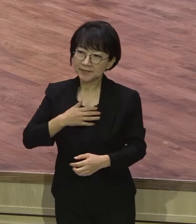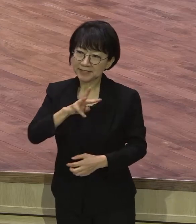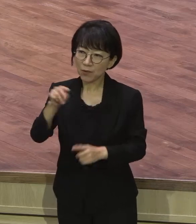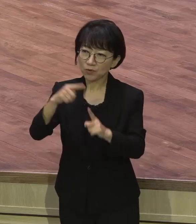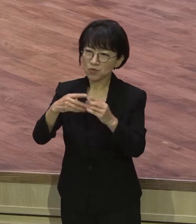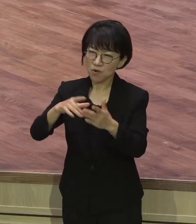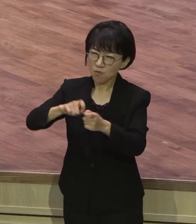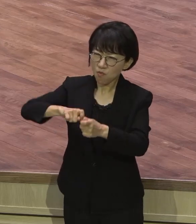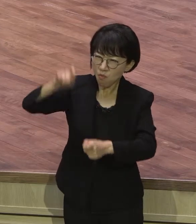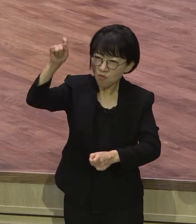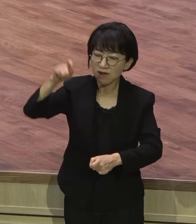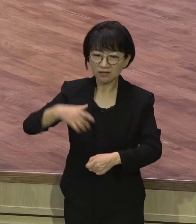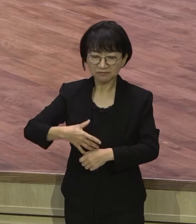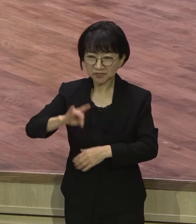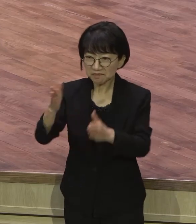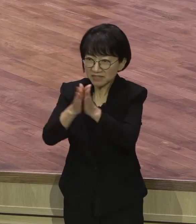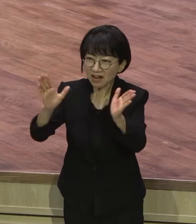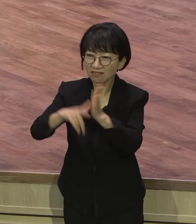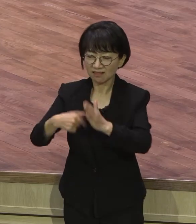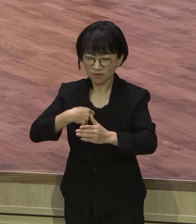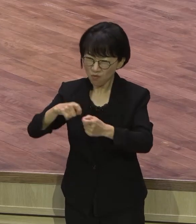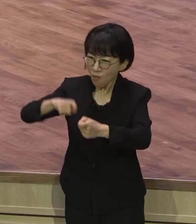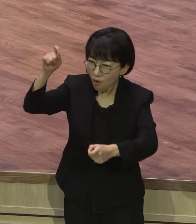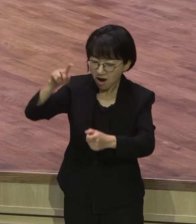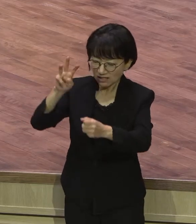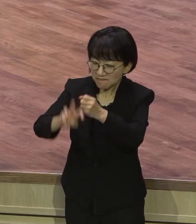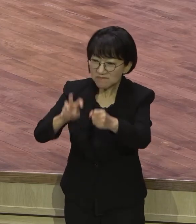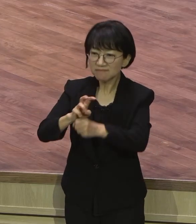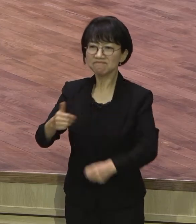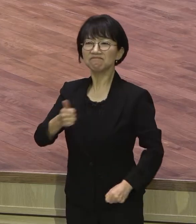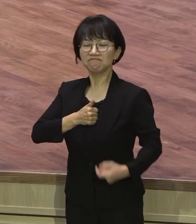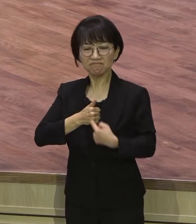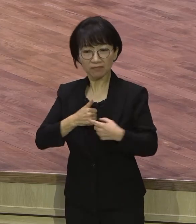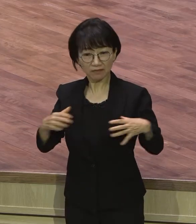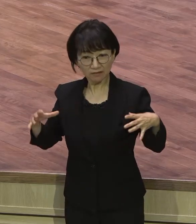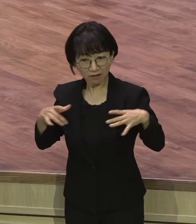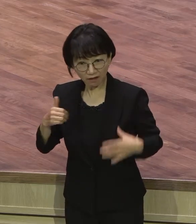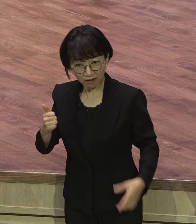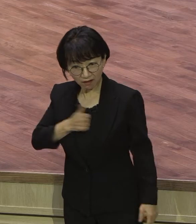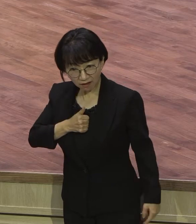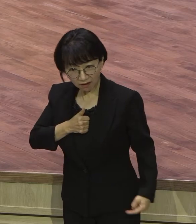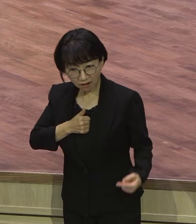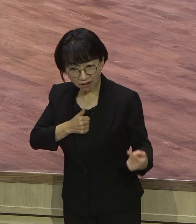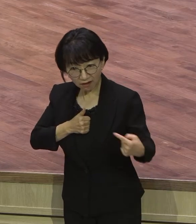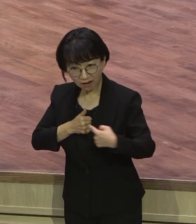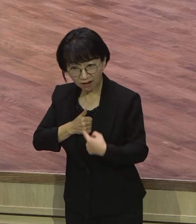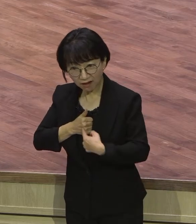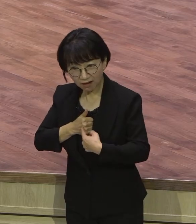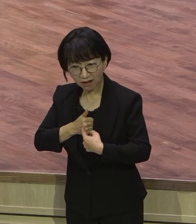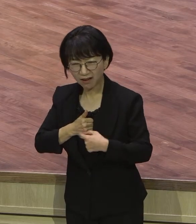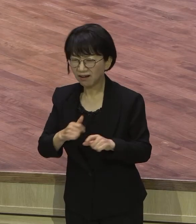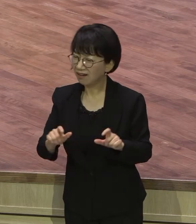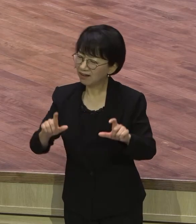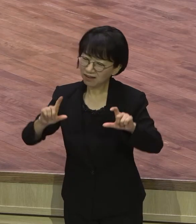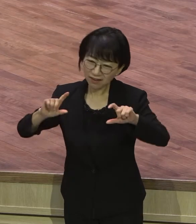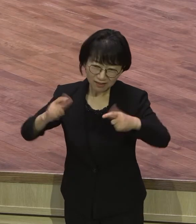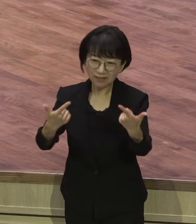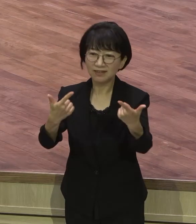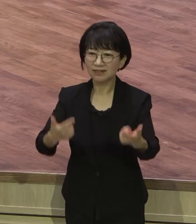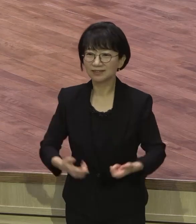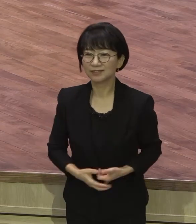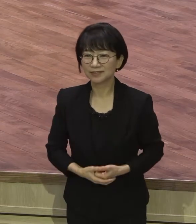나왔대서 내 계층 멤버를 해서 오래됐다 해서 그것이 무슨 기득권이나 감투를 주는 게 아니란 얘기예요.